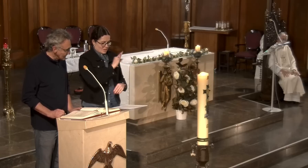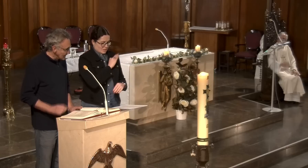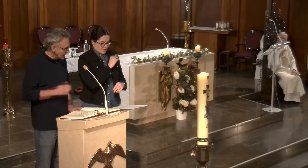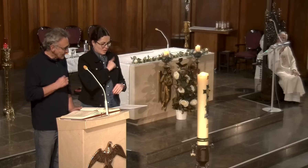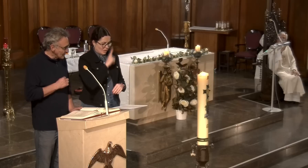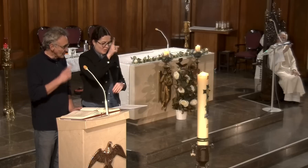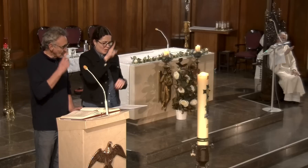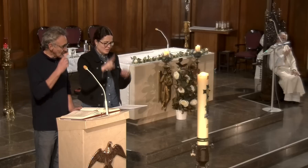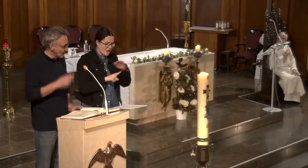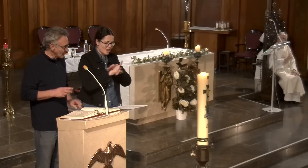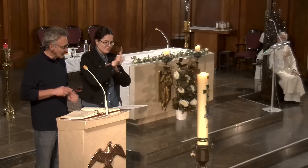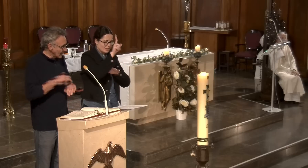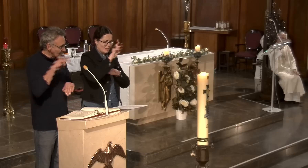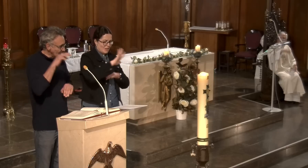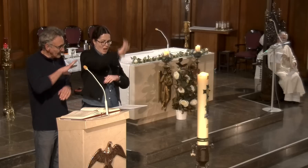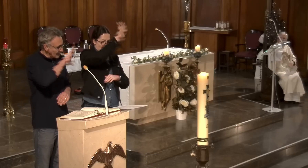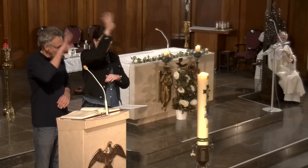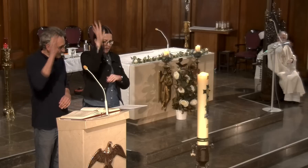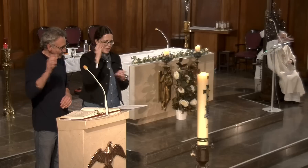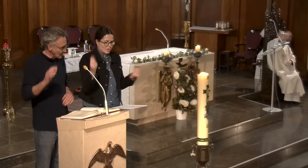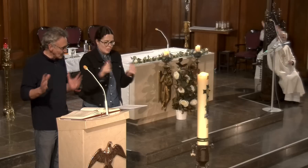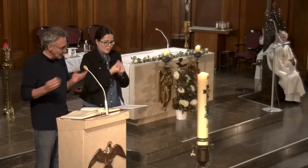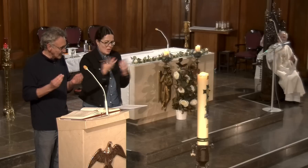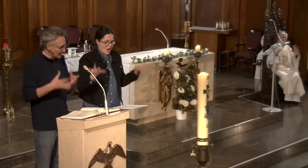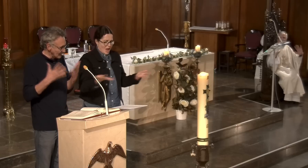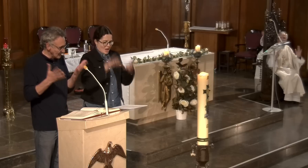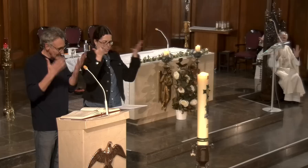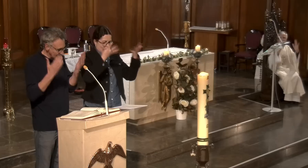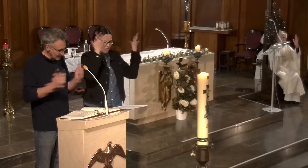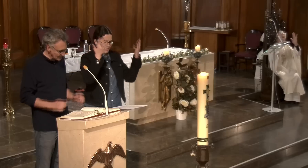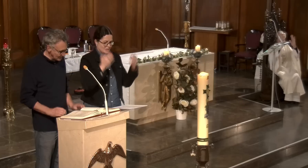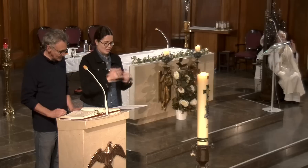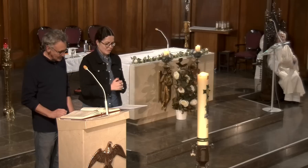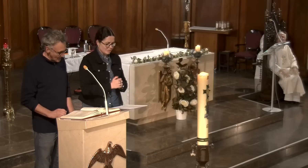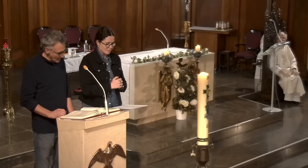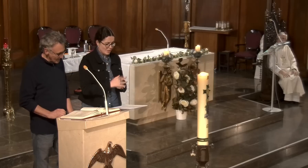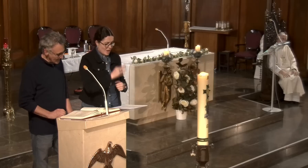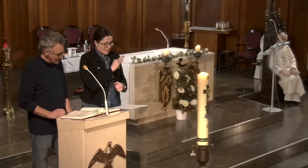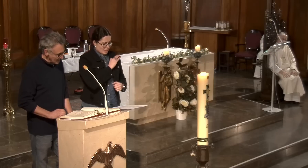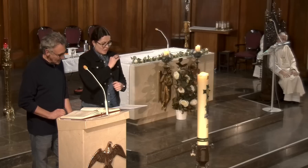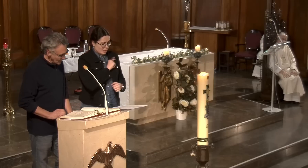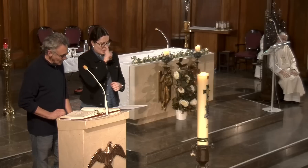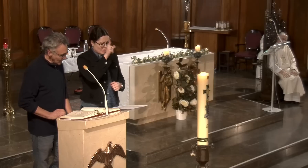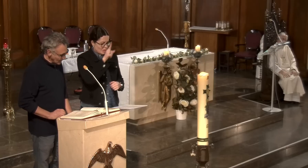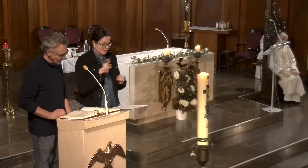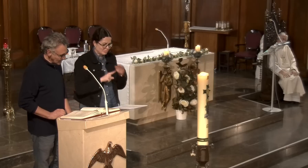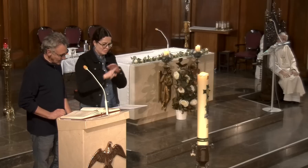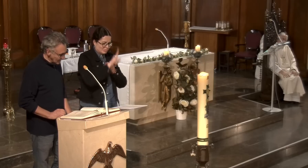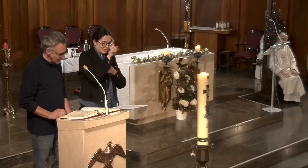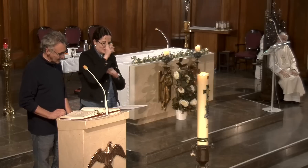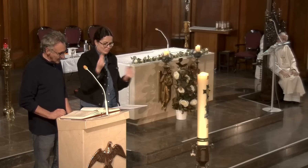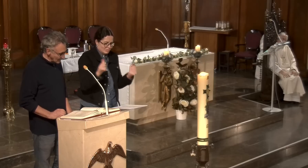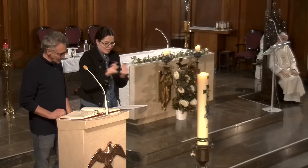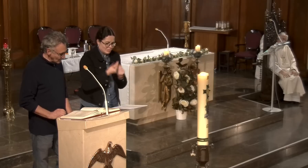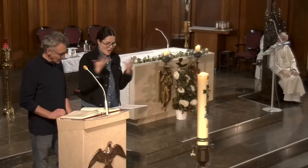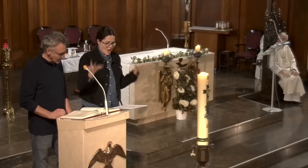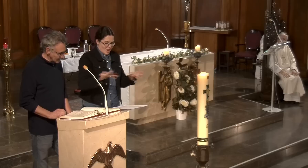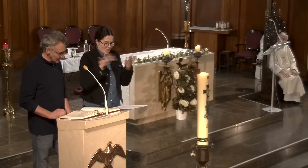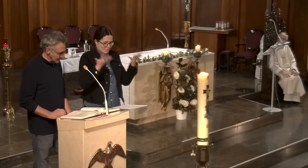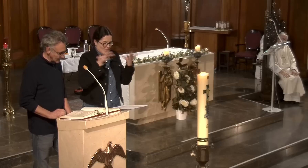el señor Dios asciende al cielo con aclamaciones Dios asciende entre aclamaciones el